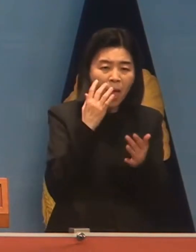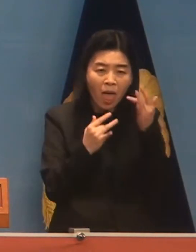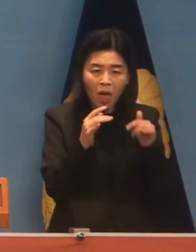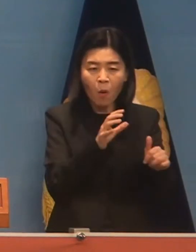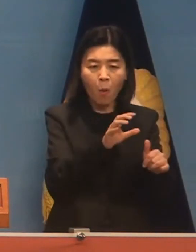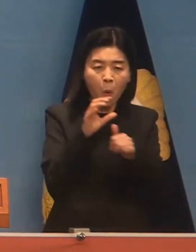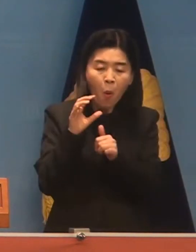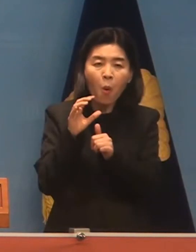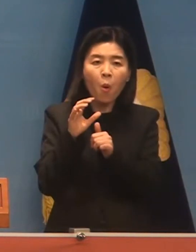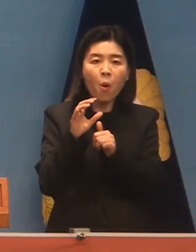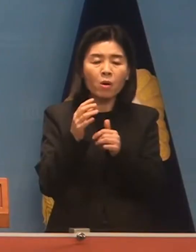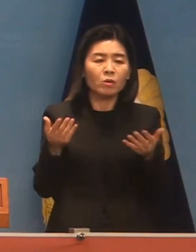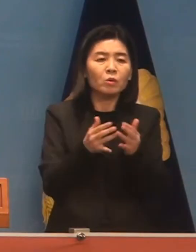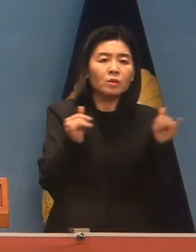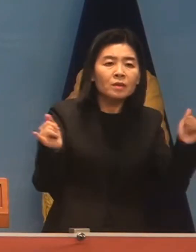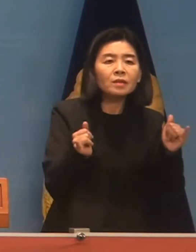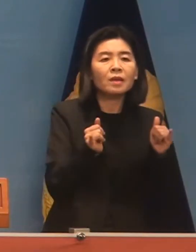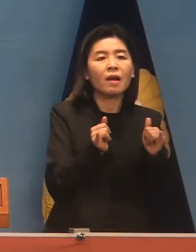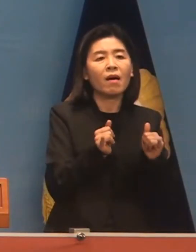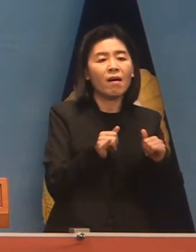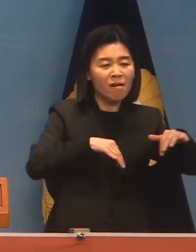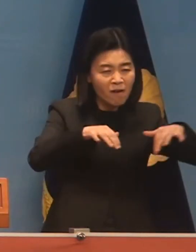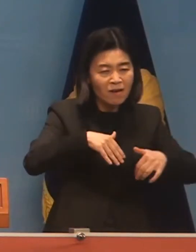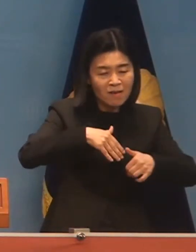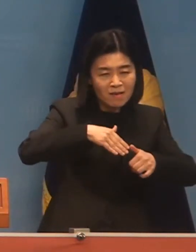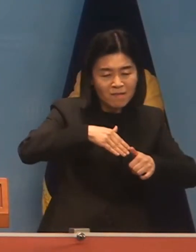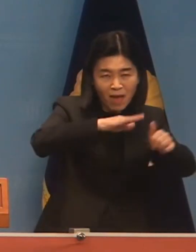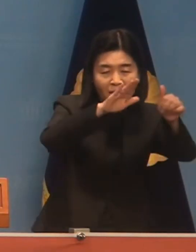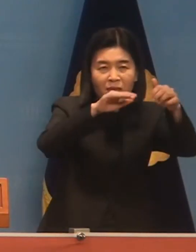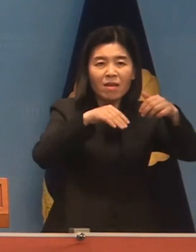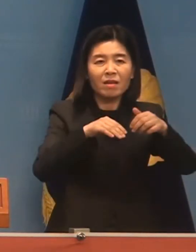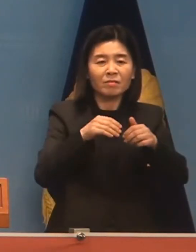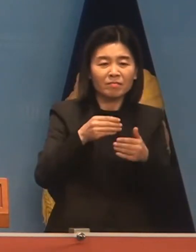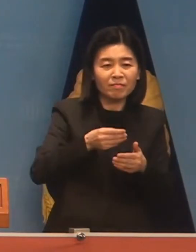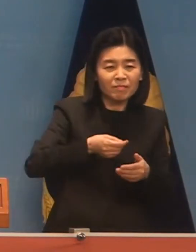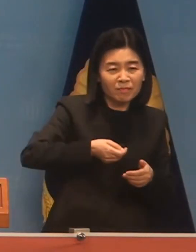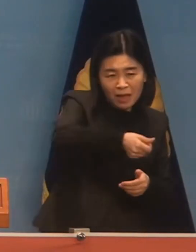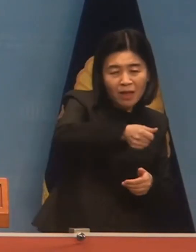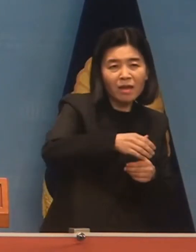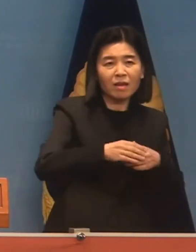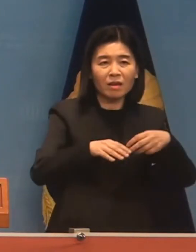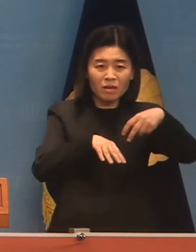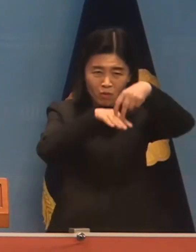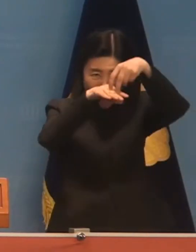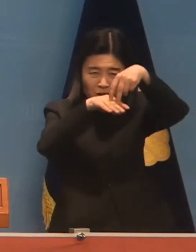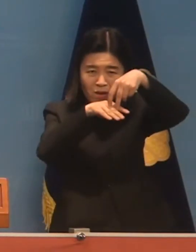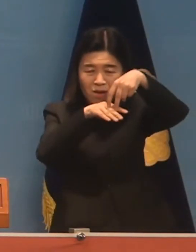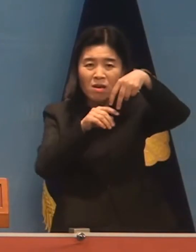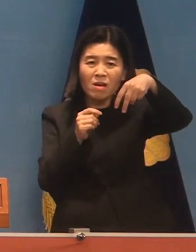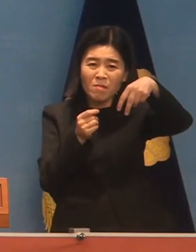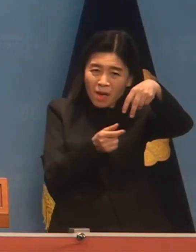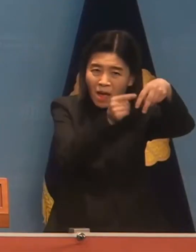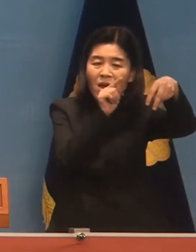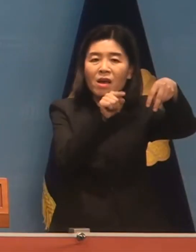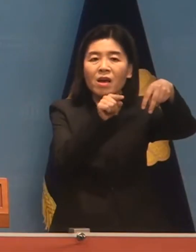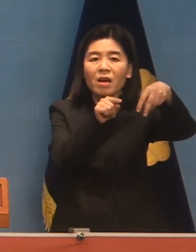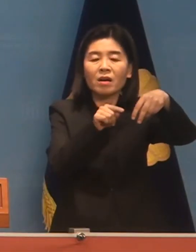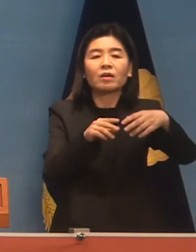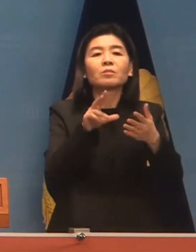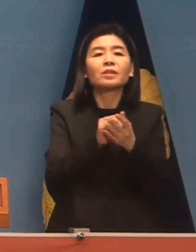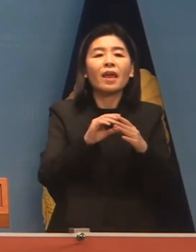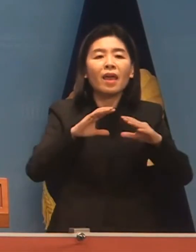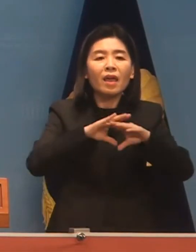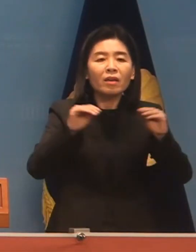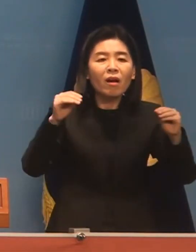거리로, 고공농성으로 몰아간 것입니다. 이러한 문제를 해결하지 못했던 국회의 책임도 적지